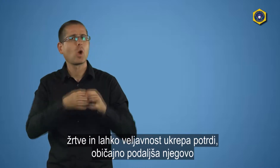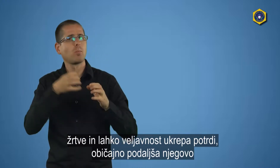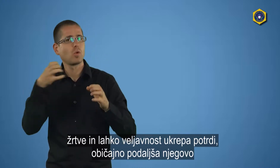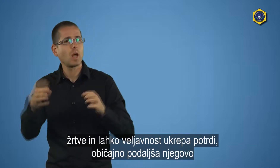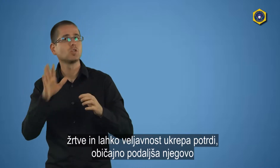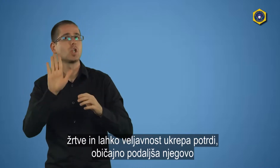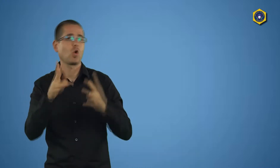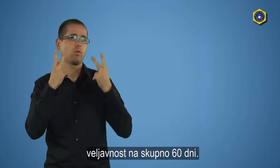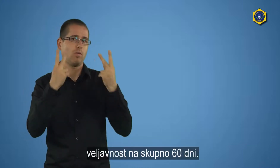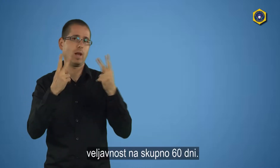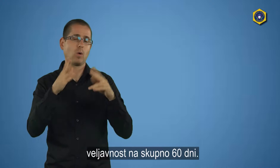60 dni.